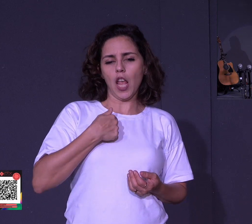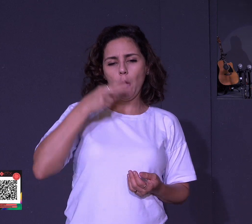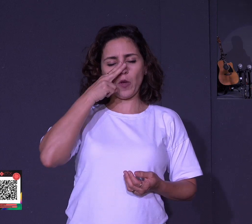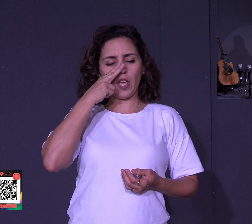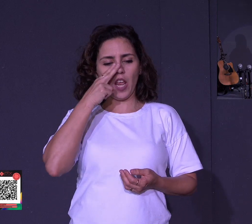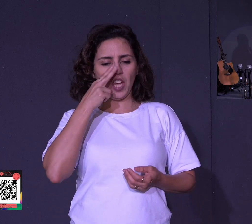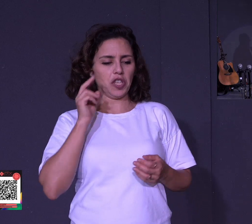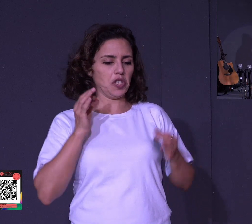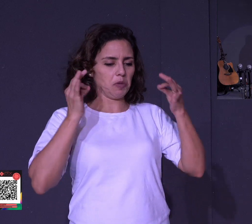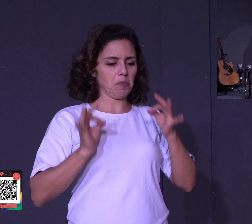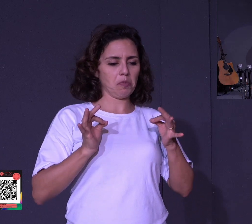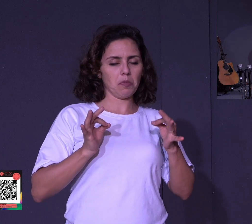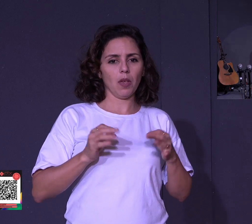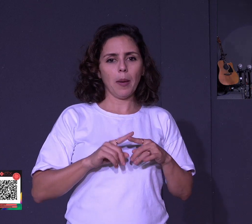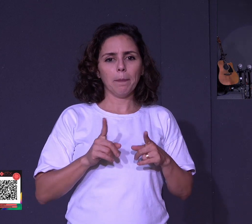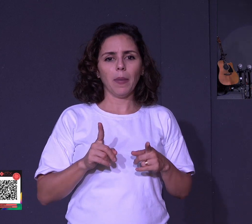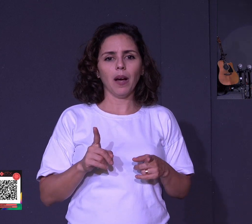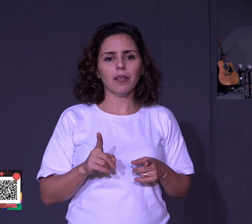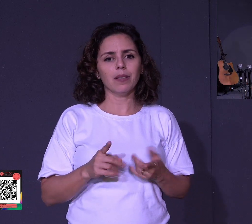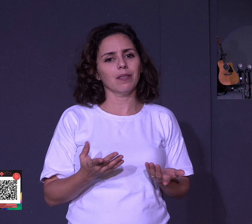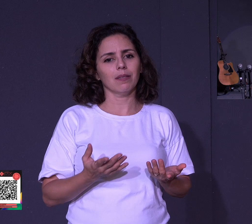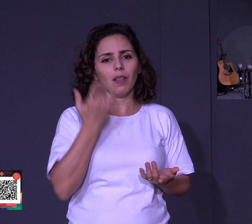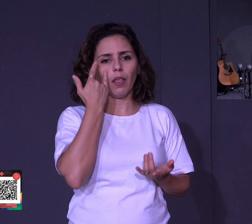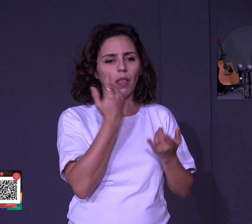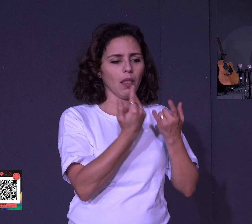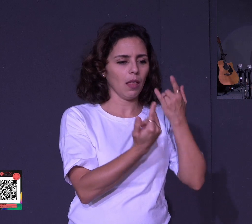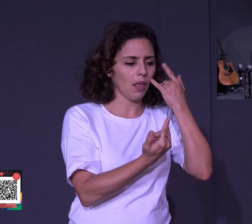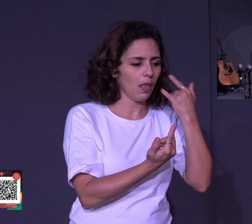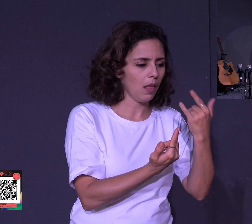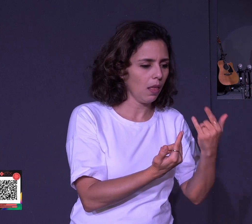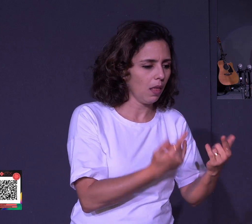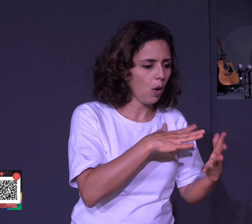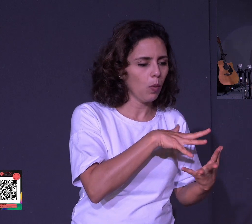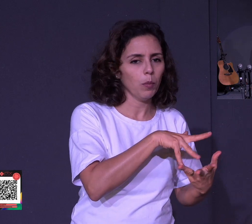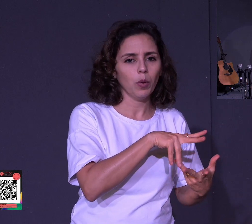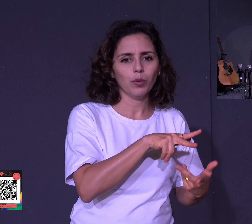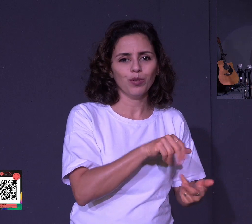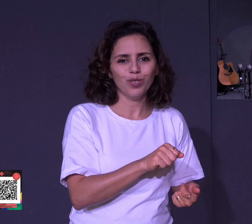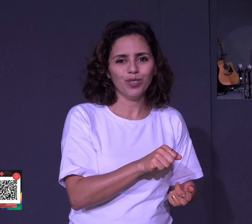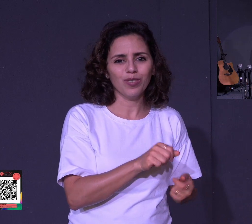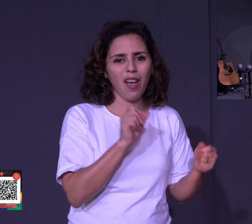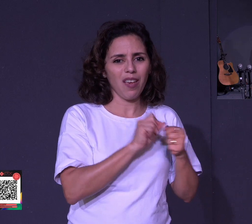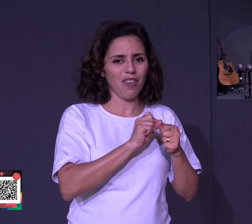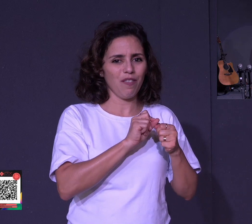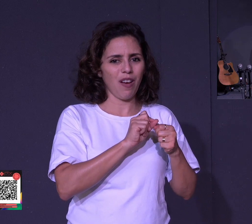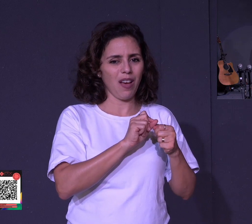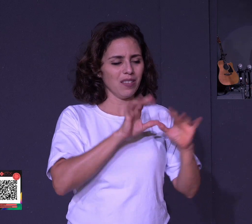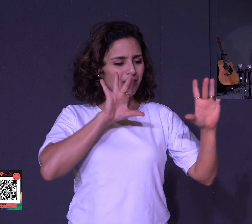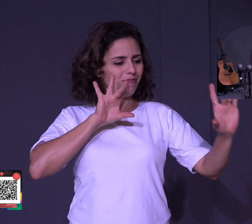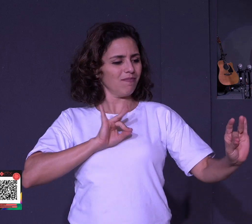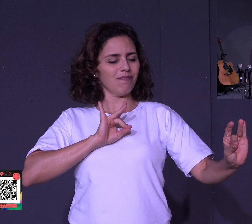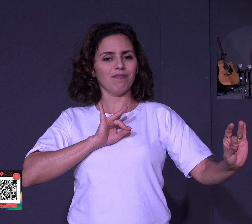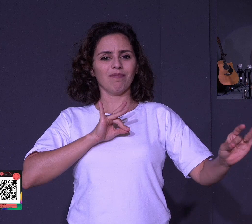transformar a sua mente e a sua vida em nome de Jesus. Nesse cuidado com a mente, para a gente caminhar para o